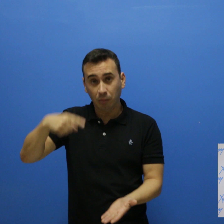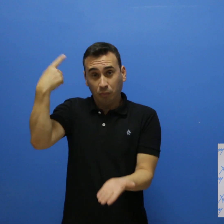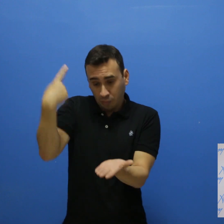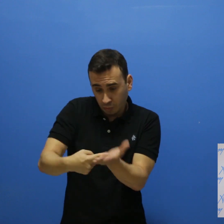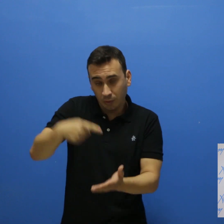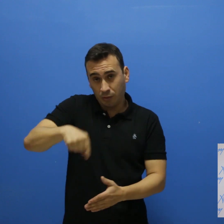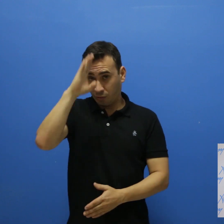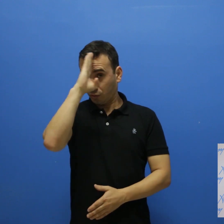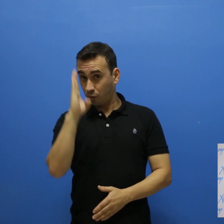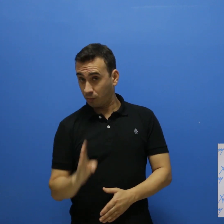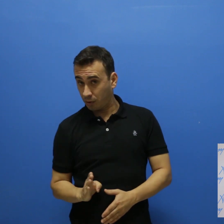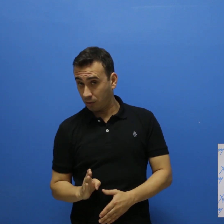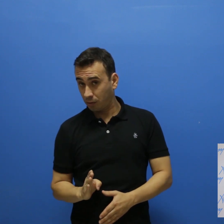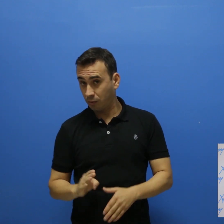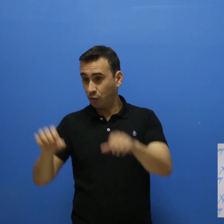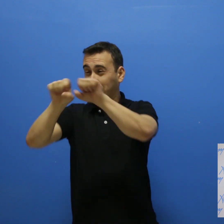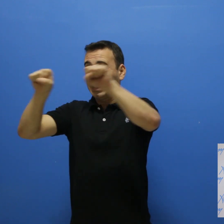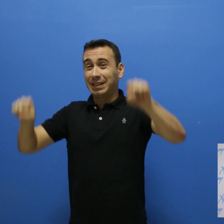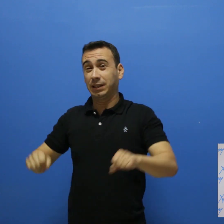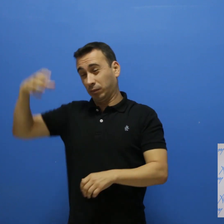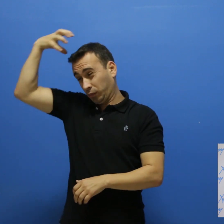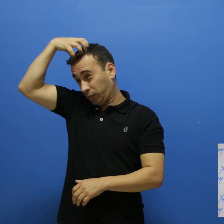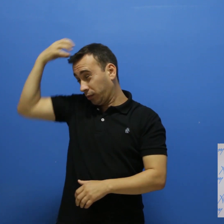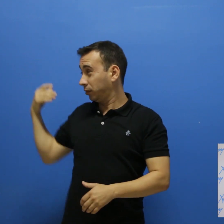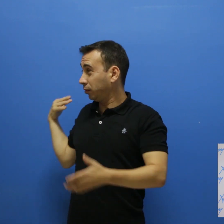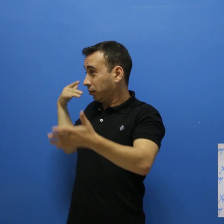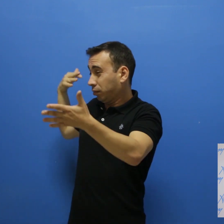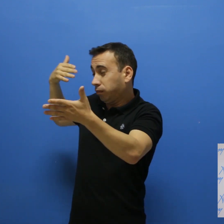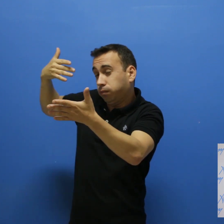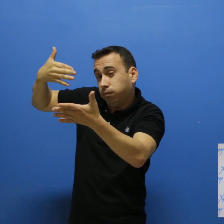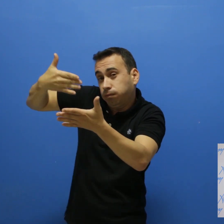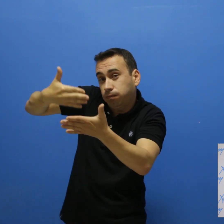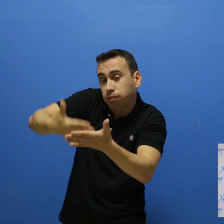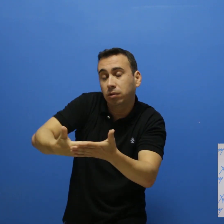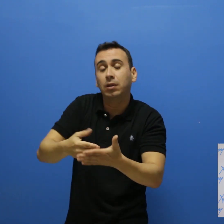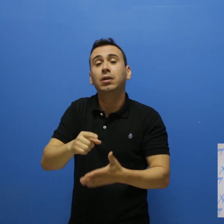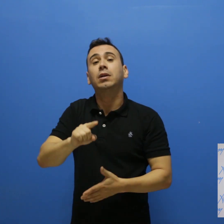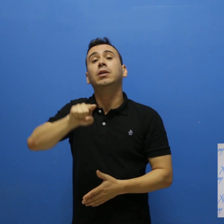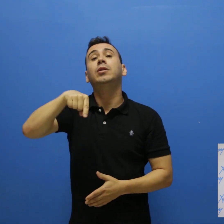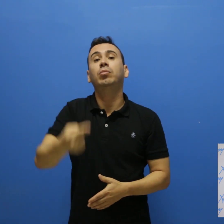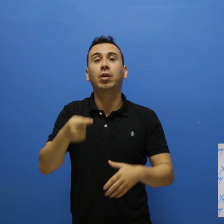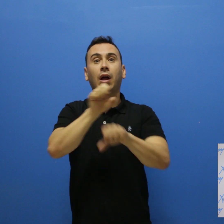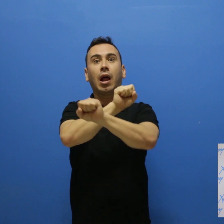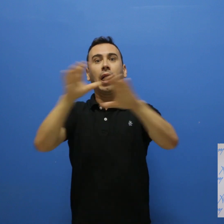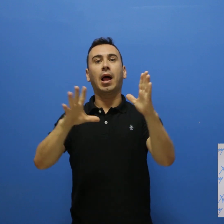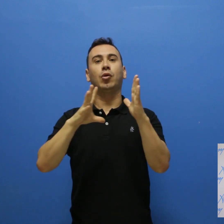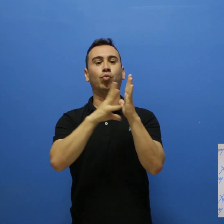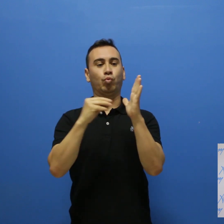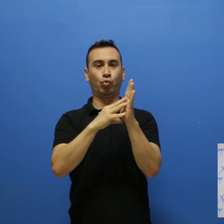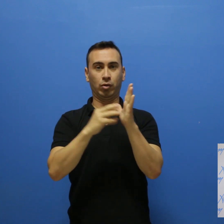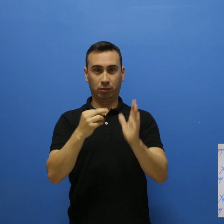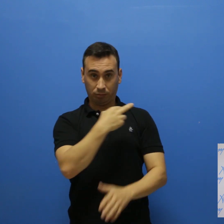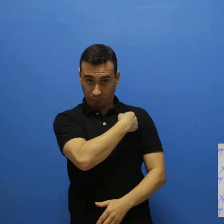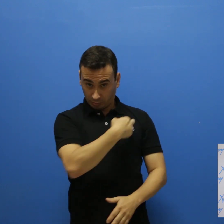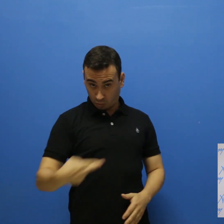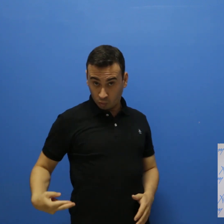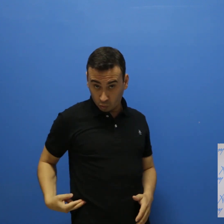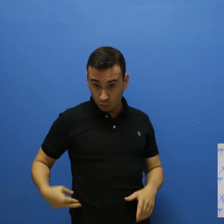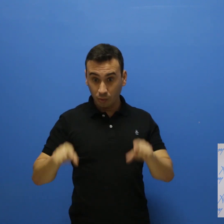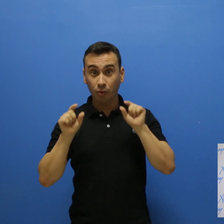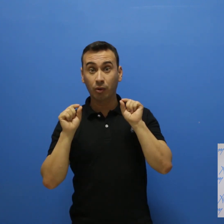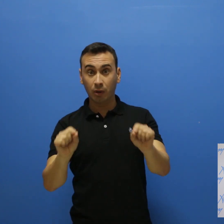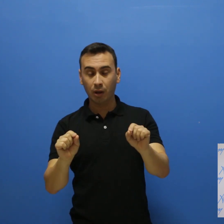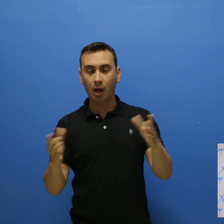vínhamos de um sistema monárquico e ficou claro no nosso modelo republicano que esse